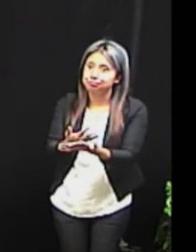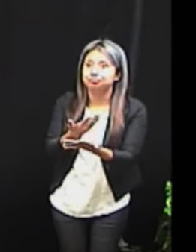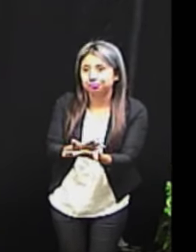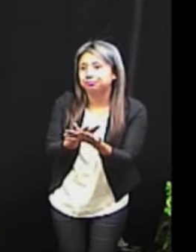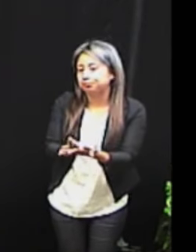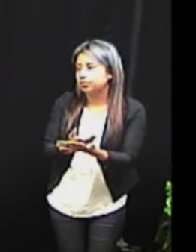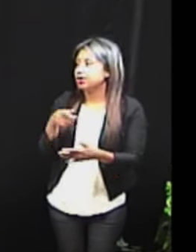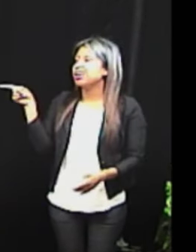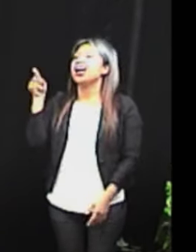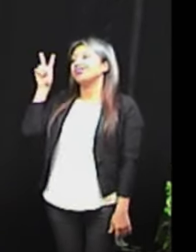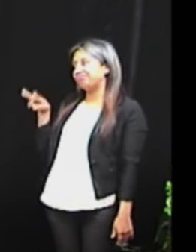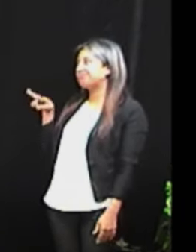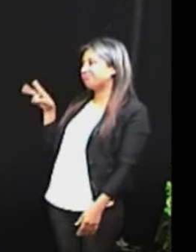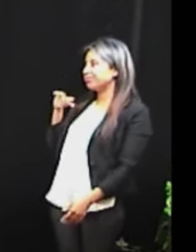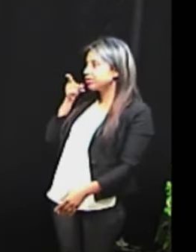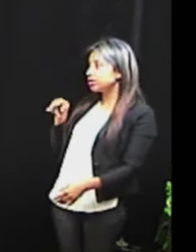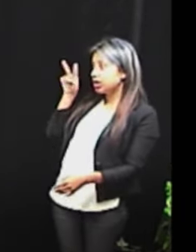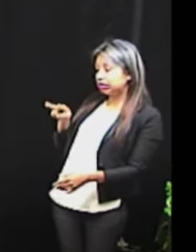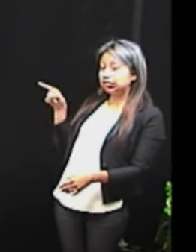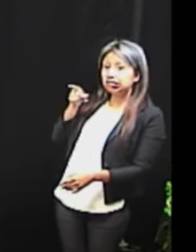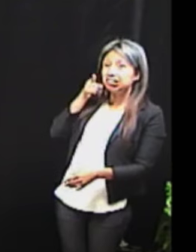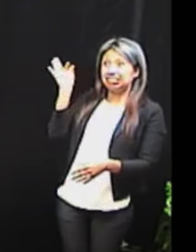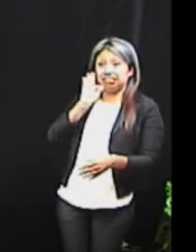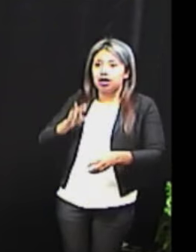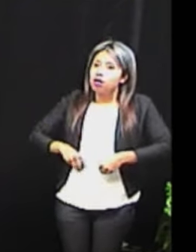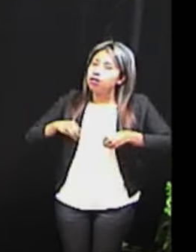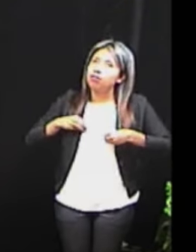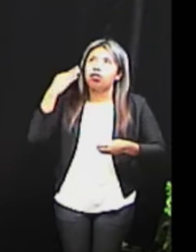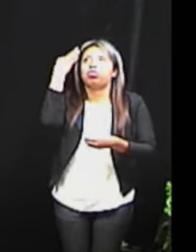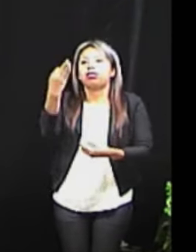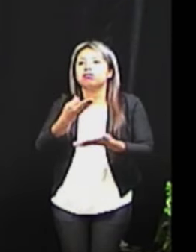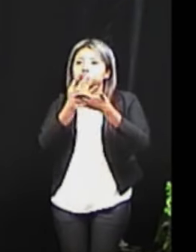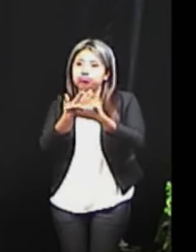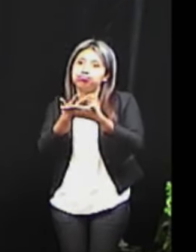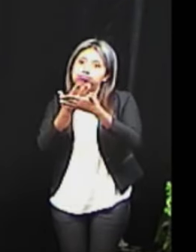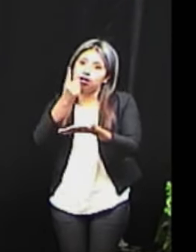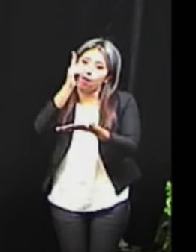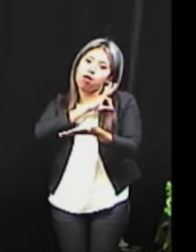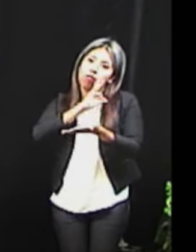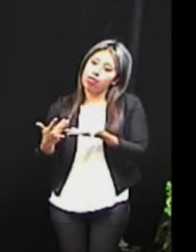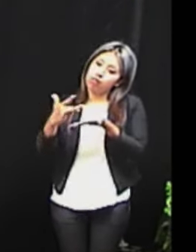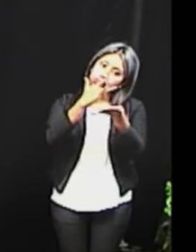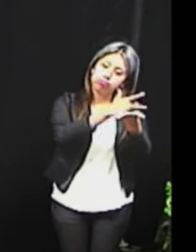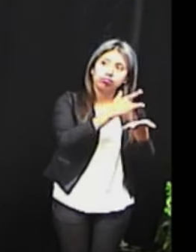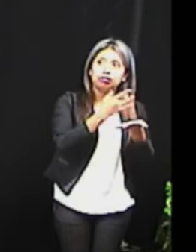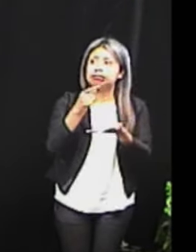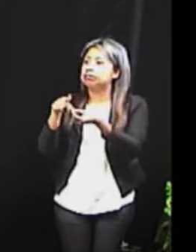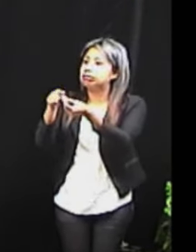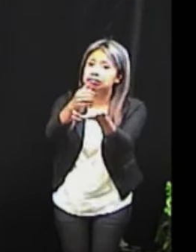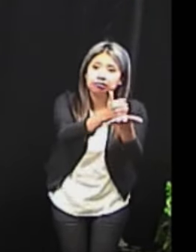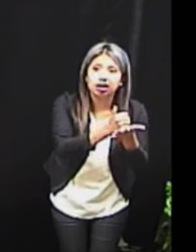Así es. ¿Te imaginas toda una vida de espera para recibir apoyo porque no te puedes mover por ti mismo?